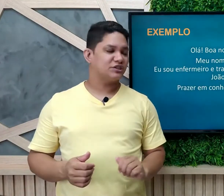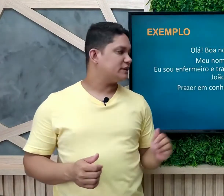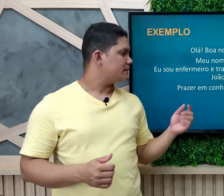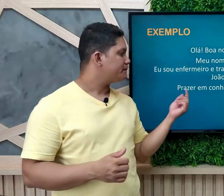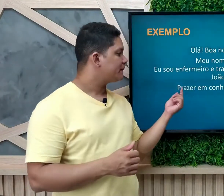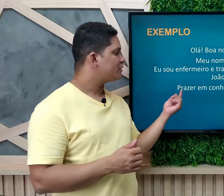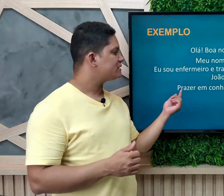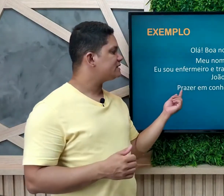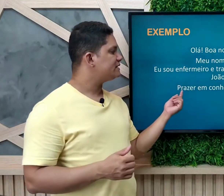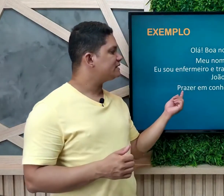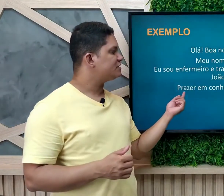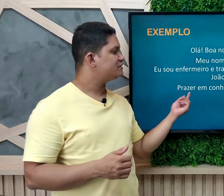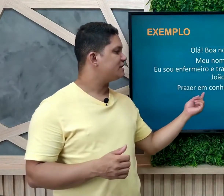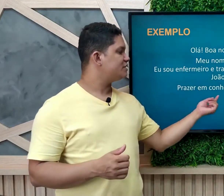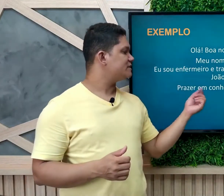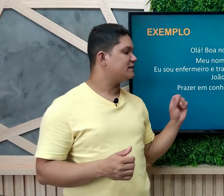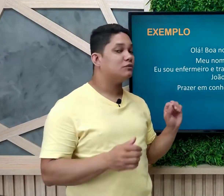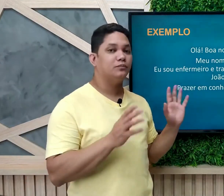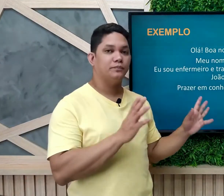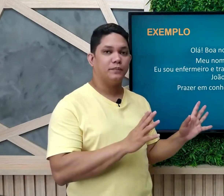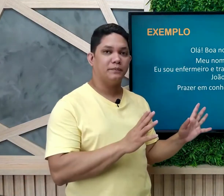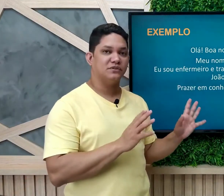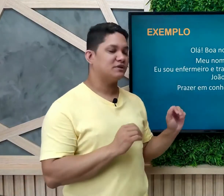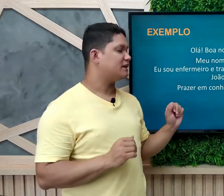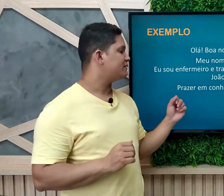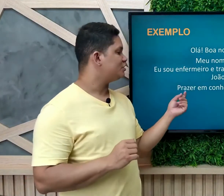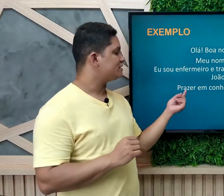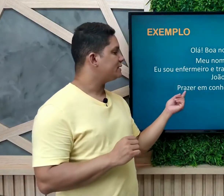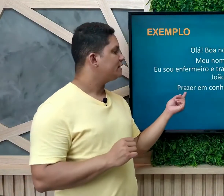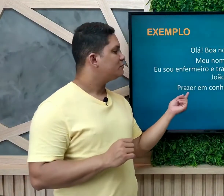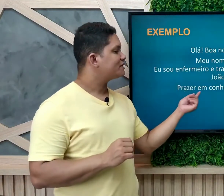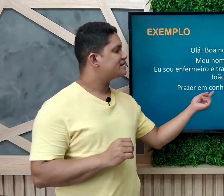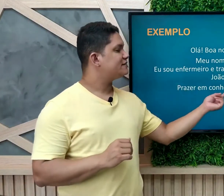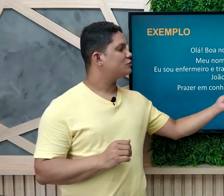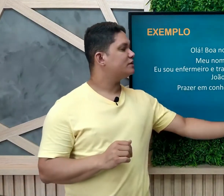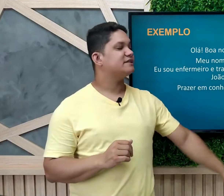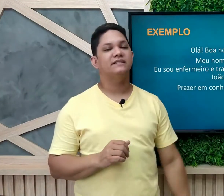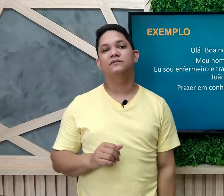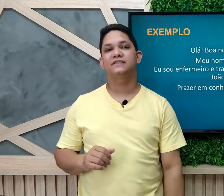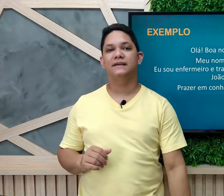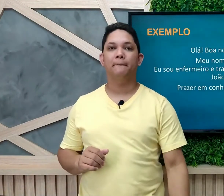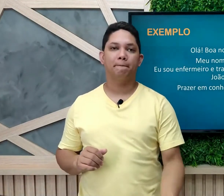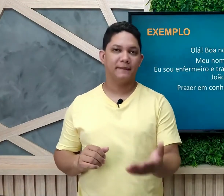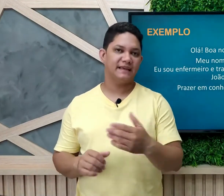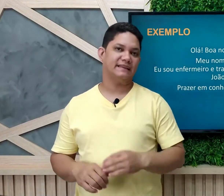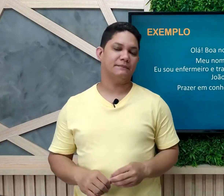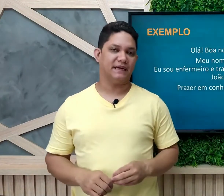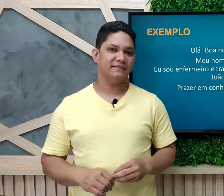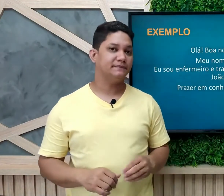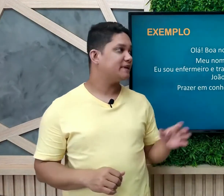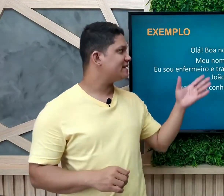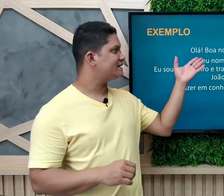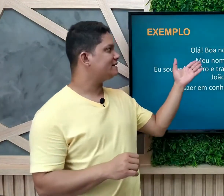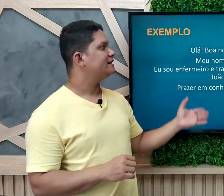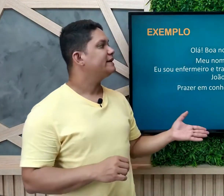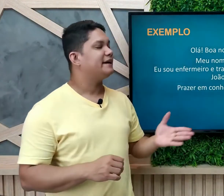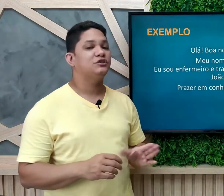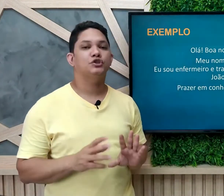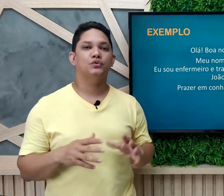Castelo. Logo em seguida, a gente vai dizer, ou a pessoa lá vai dizer, prazer em conhecer você e até mais. Essa aqui é a